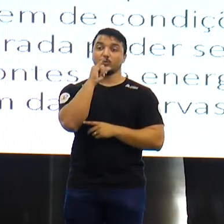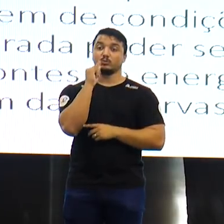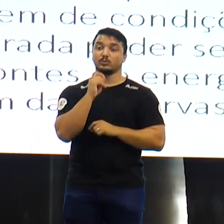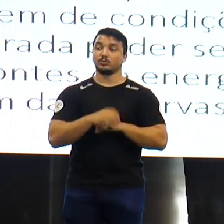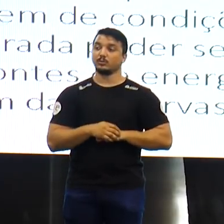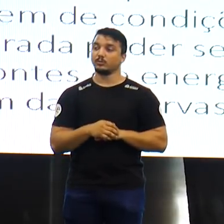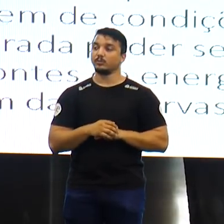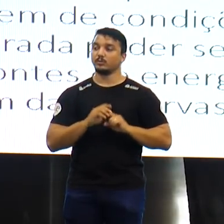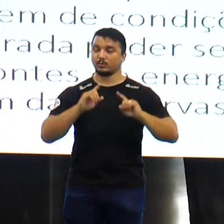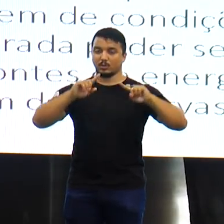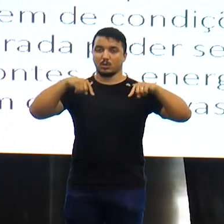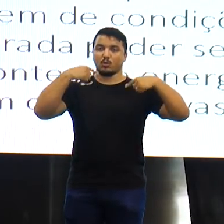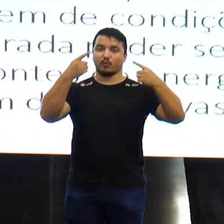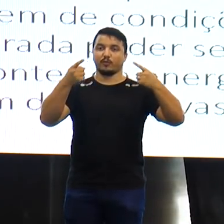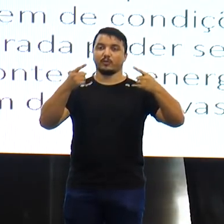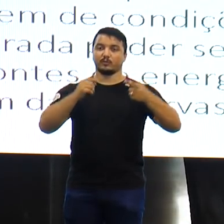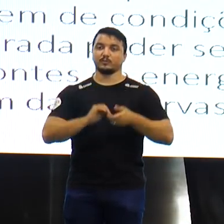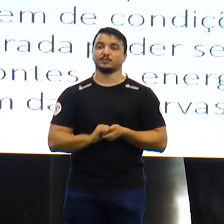pessoal?